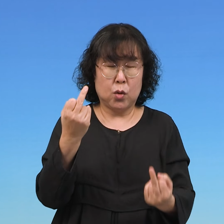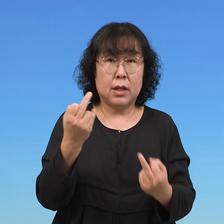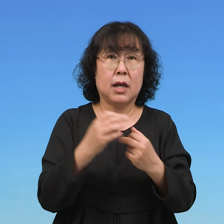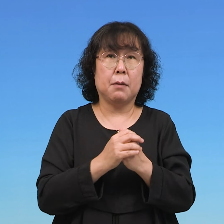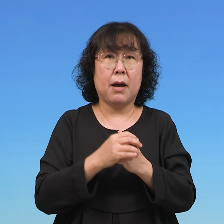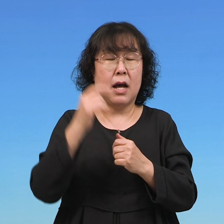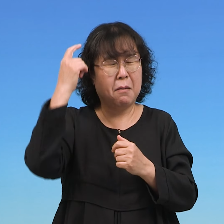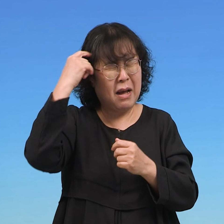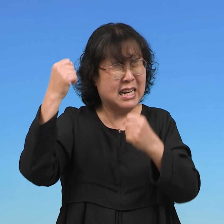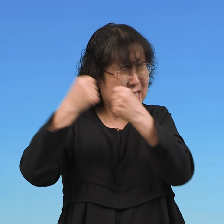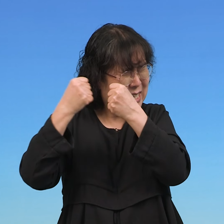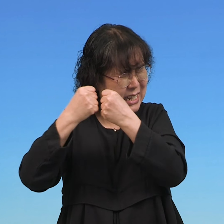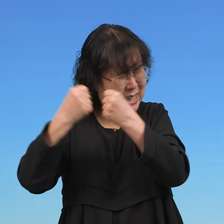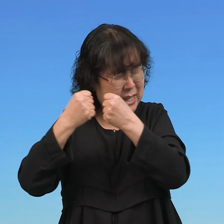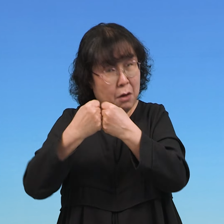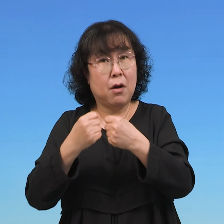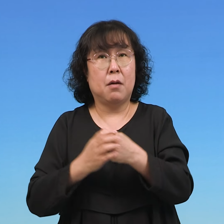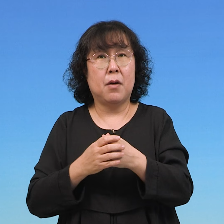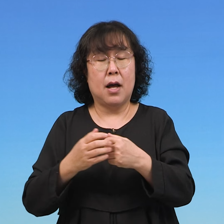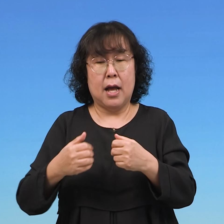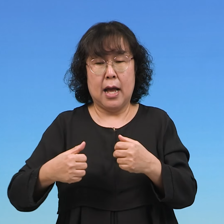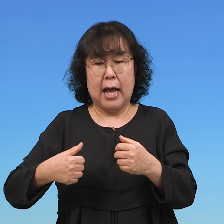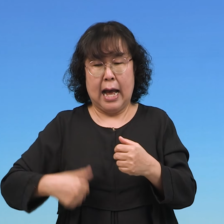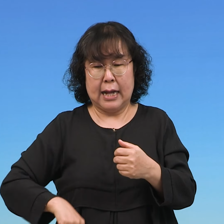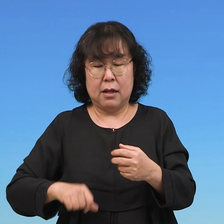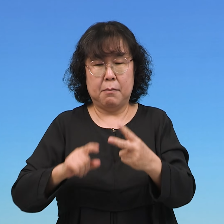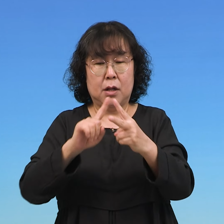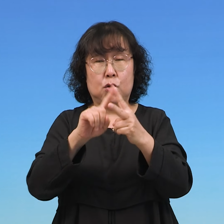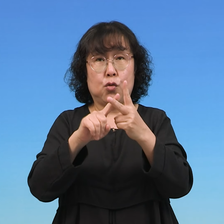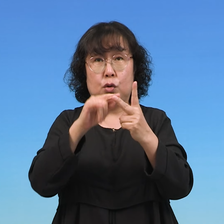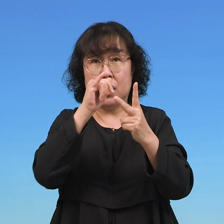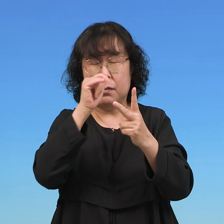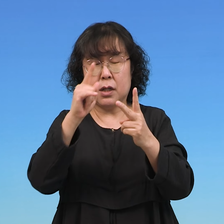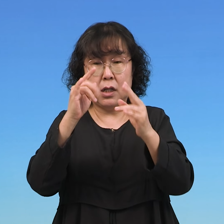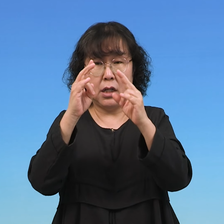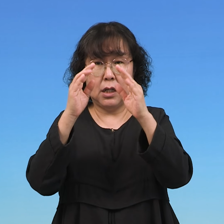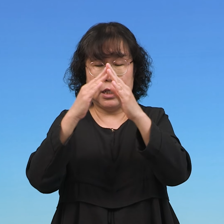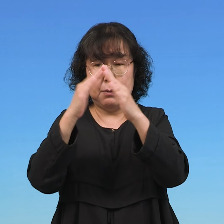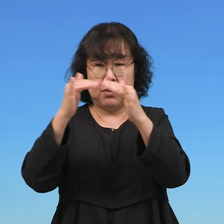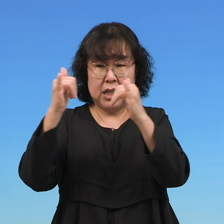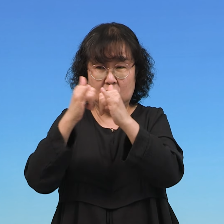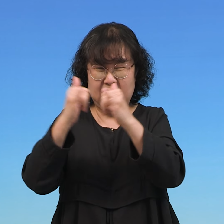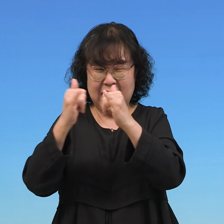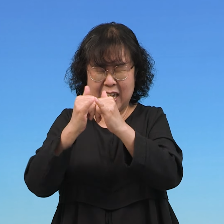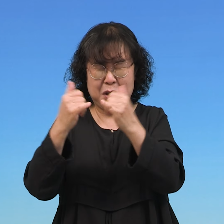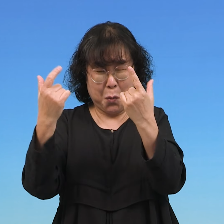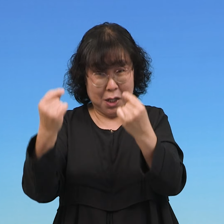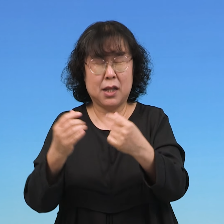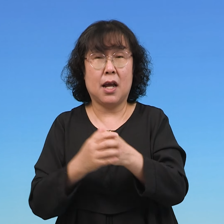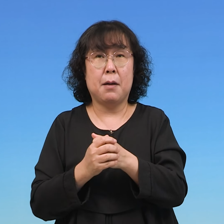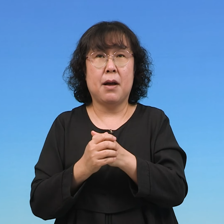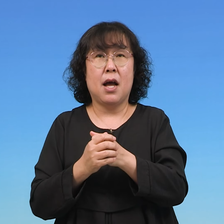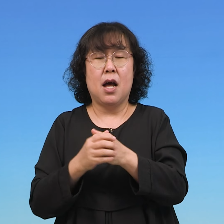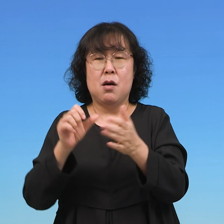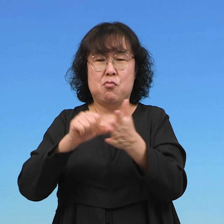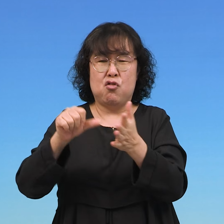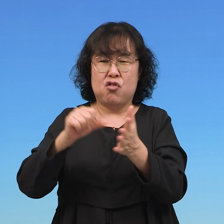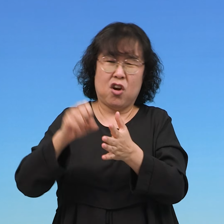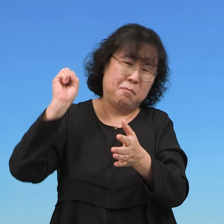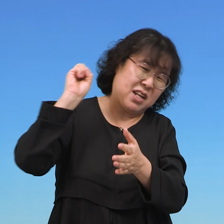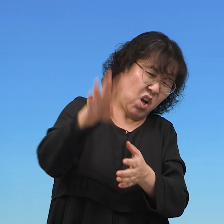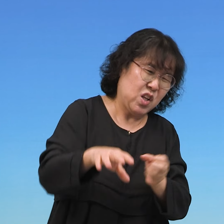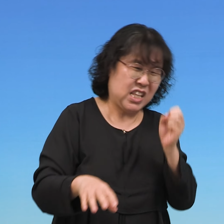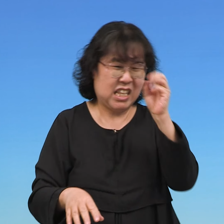막 머리 터지게 싸워요. 아들만 둘이 있으면 그건 거의 그 집은 전쟁터라고 저 알고 있거든요. 막